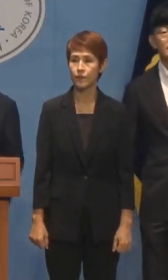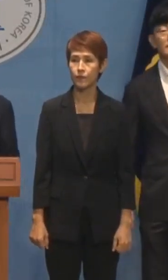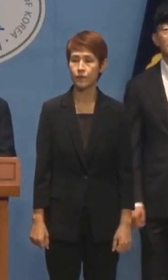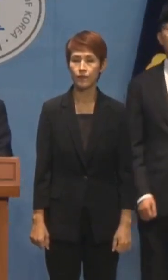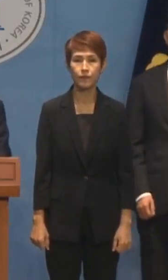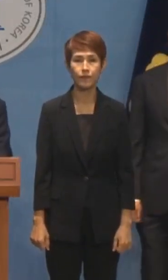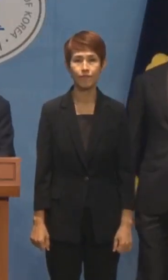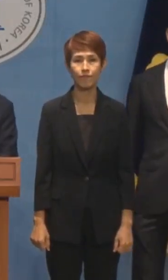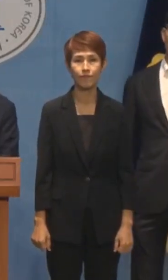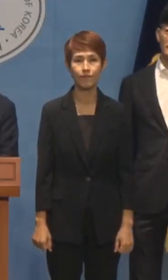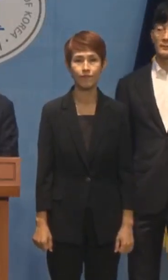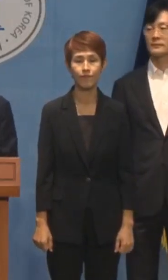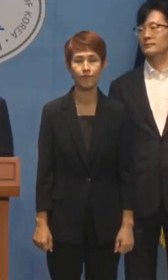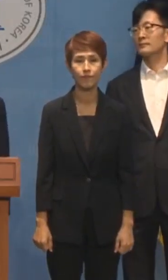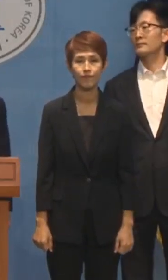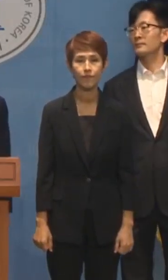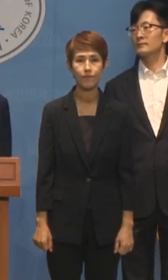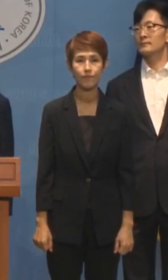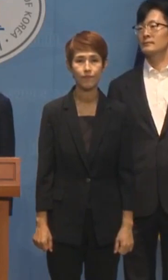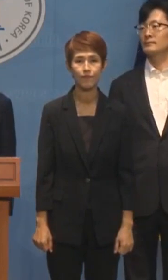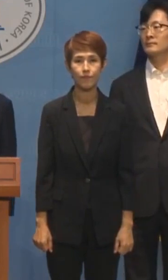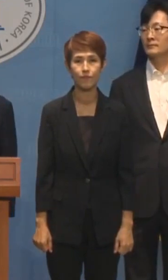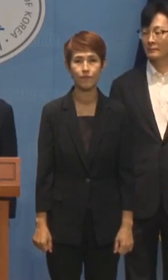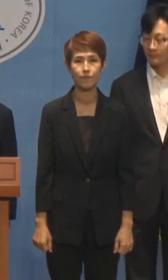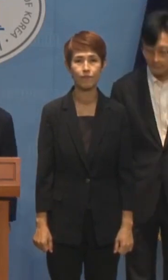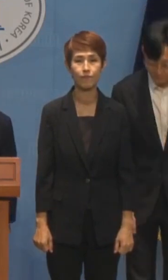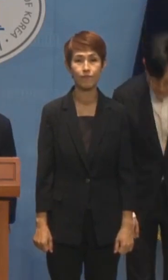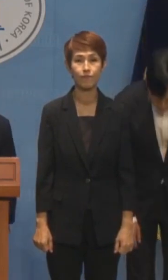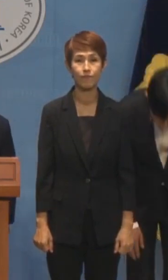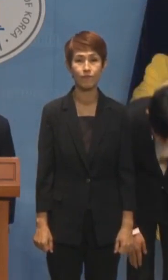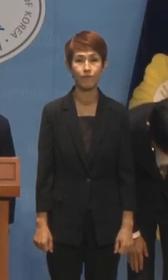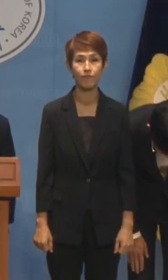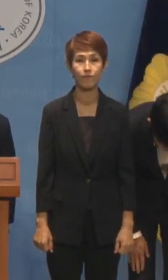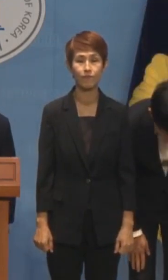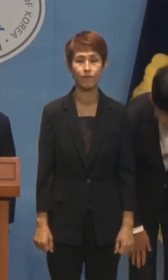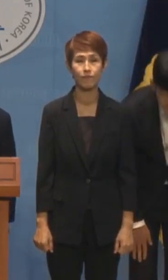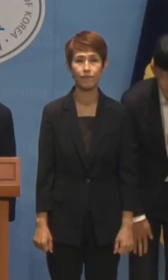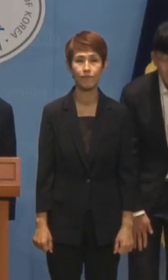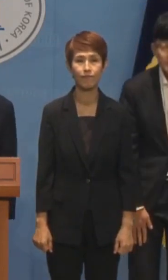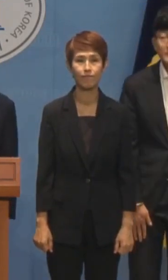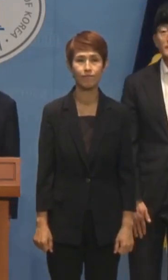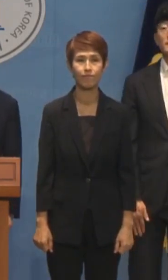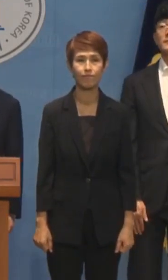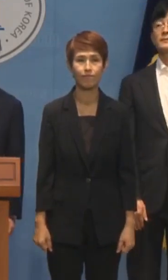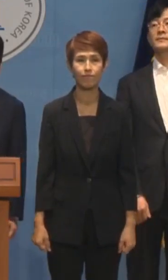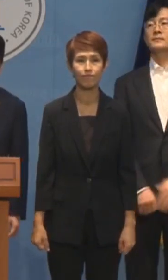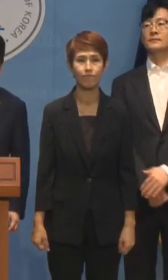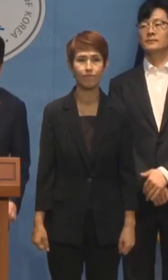예.